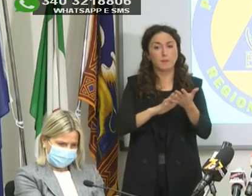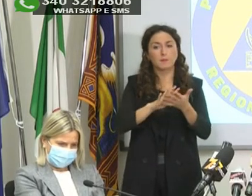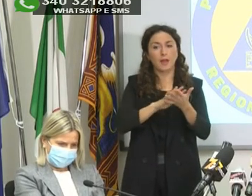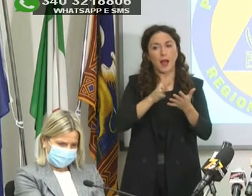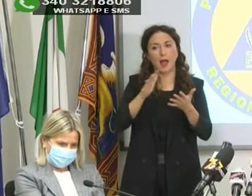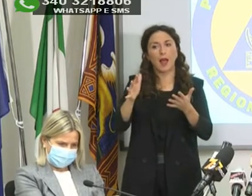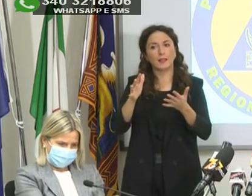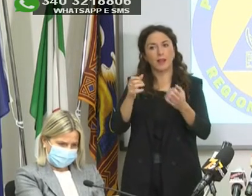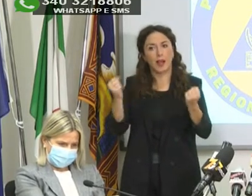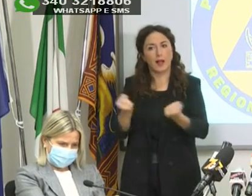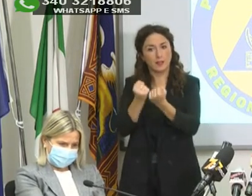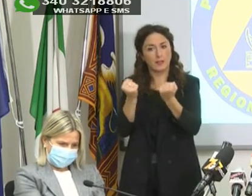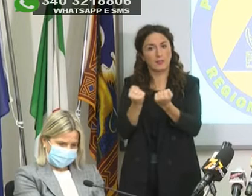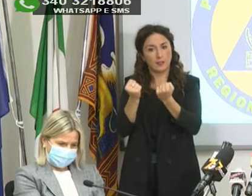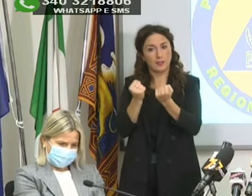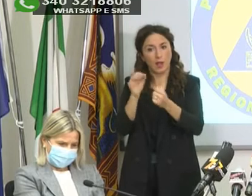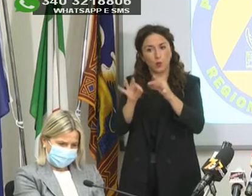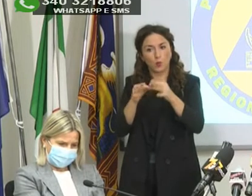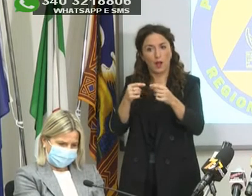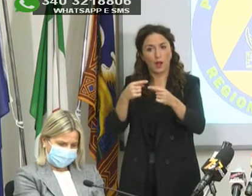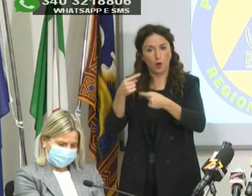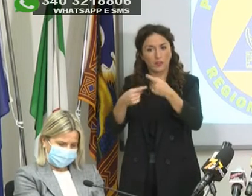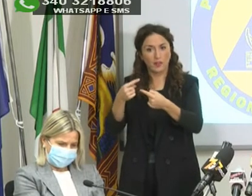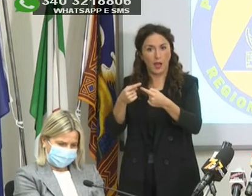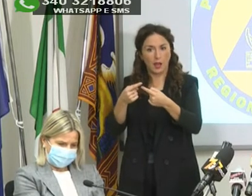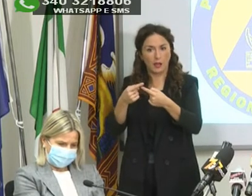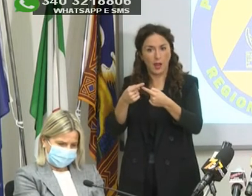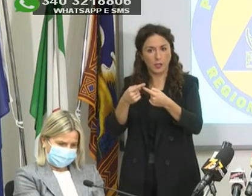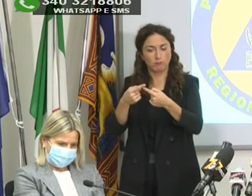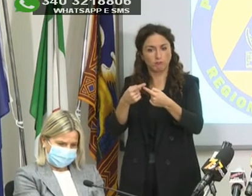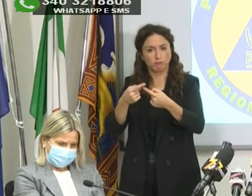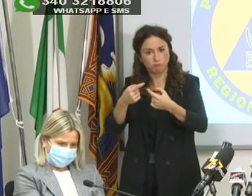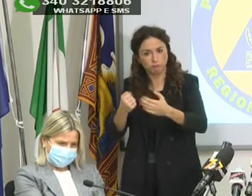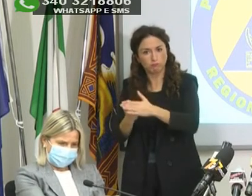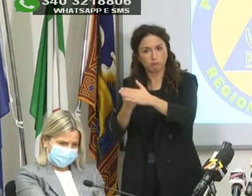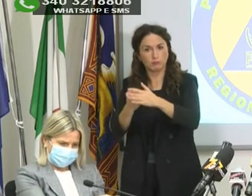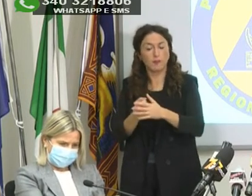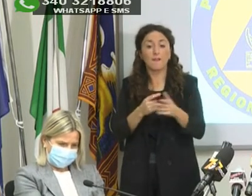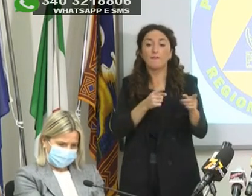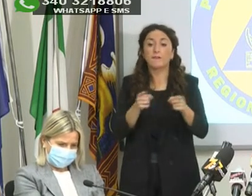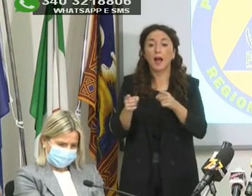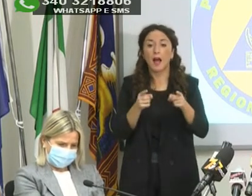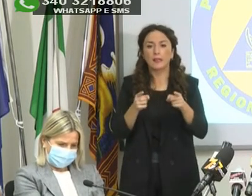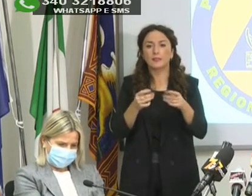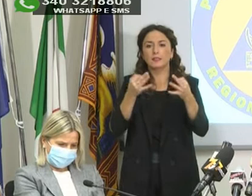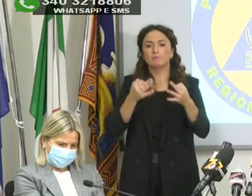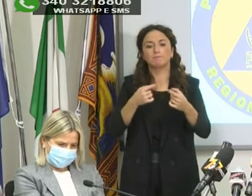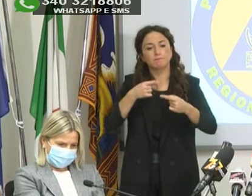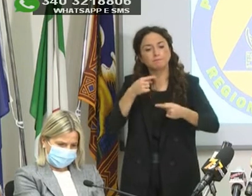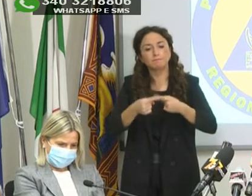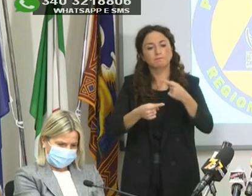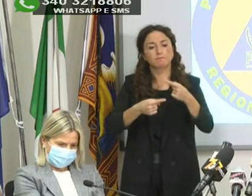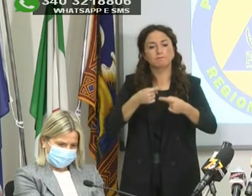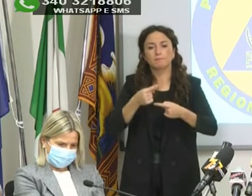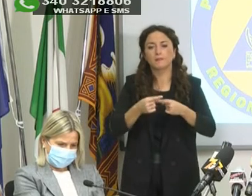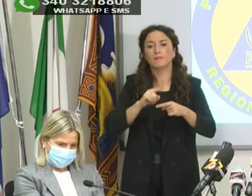attività, diciamo, di cure ordinarie, e questa fase è una fase che durerà fino a che non